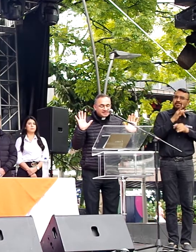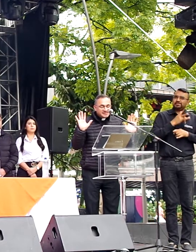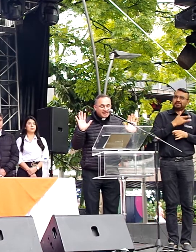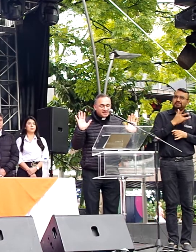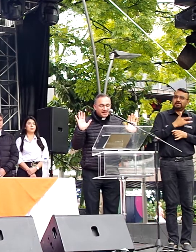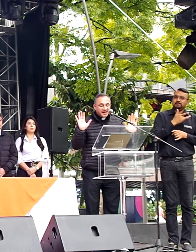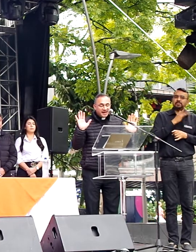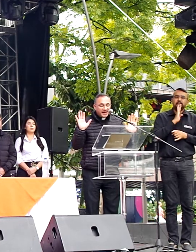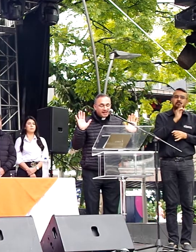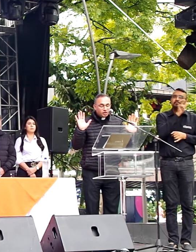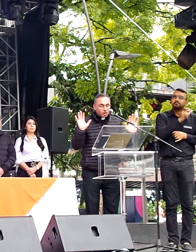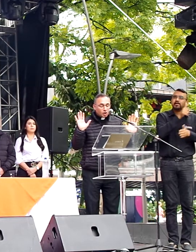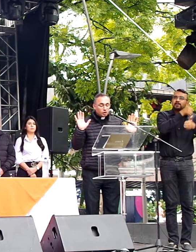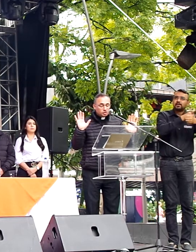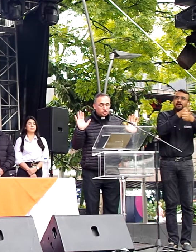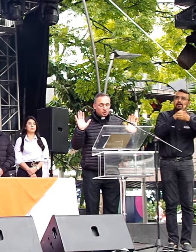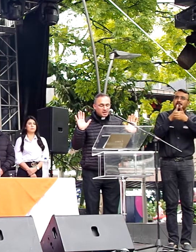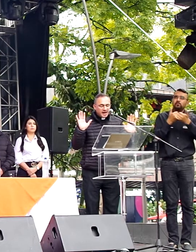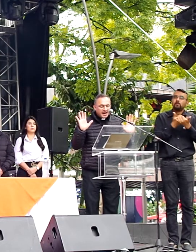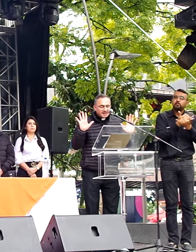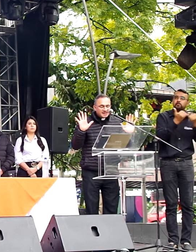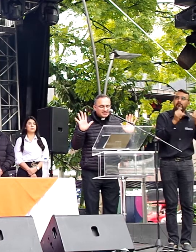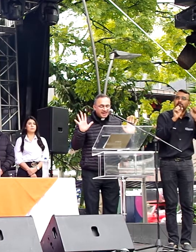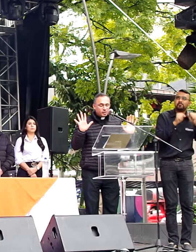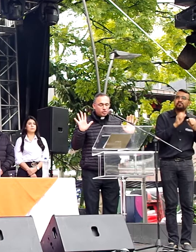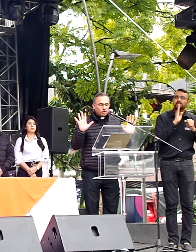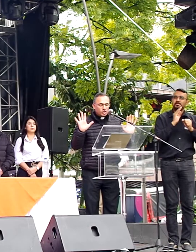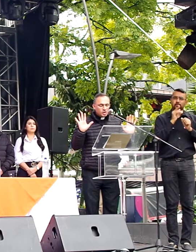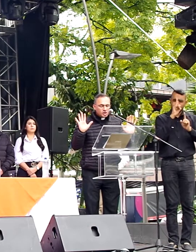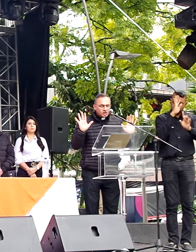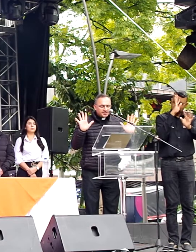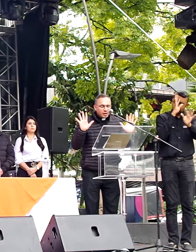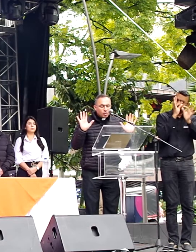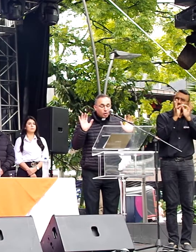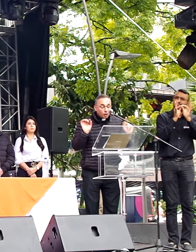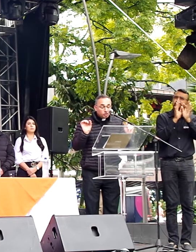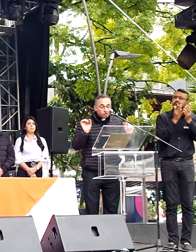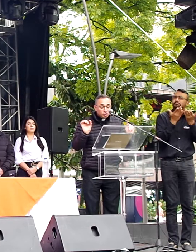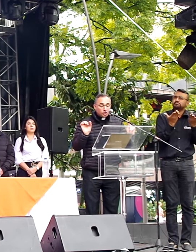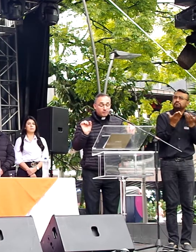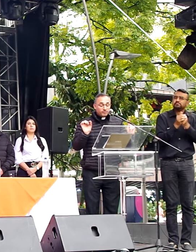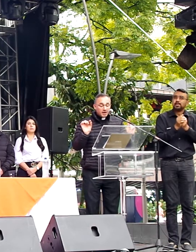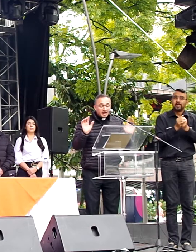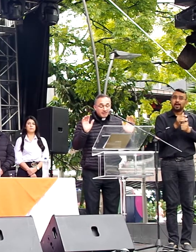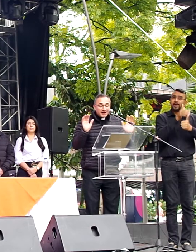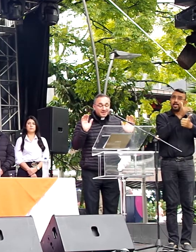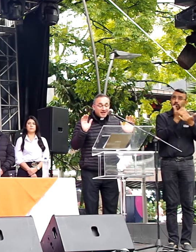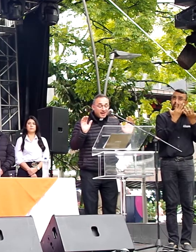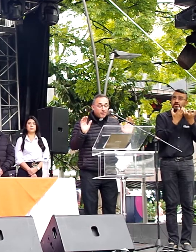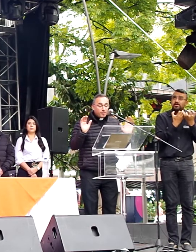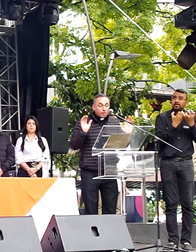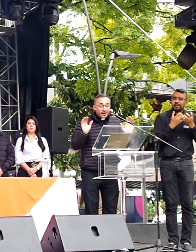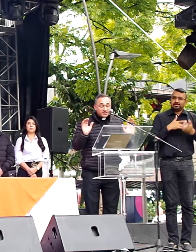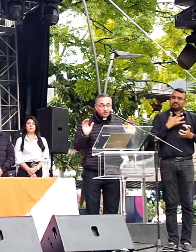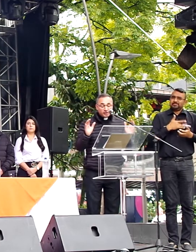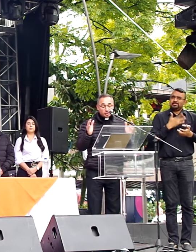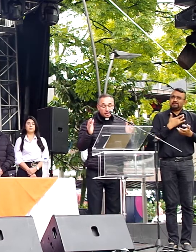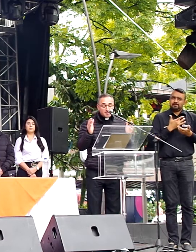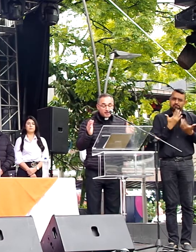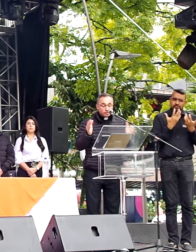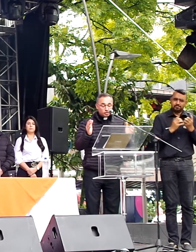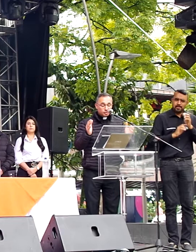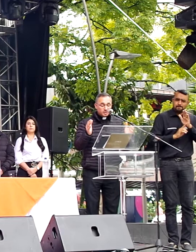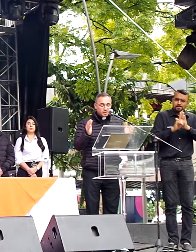y enciende en todos el deseo de un justo y verdadero progreso